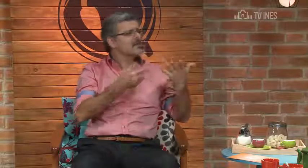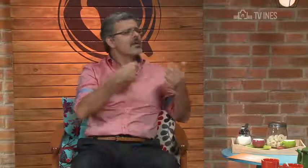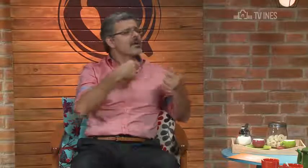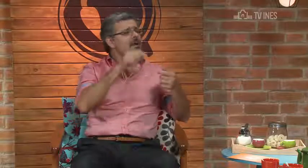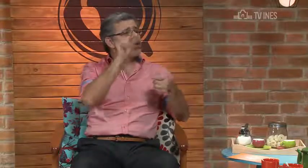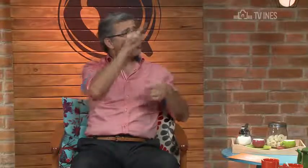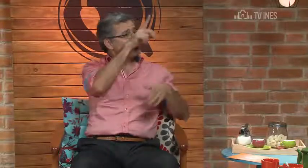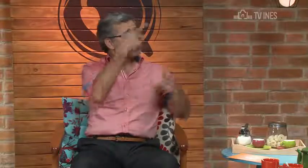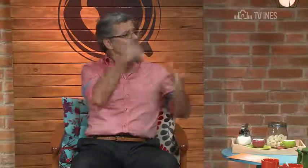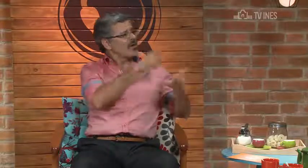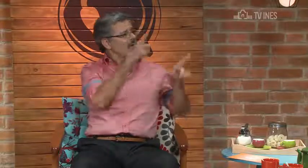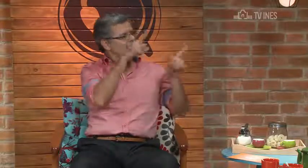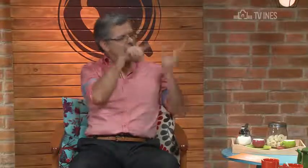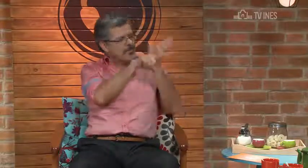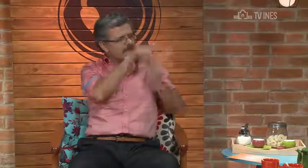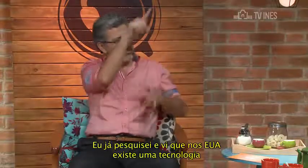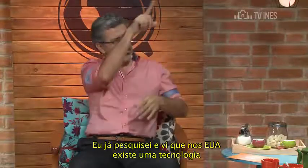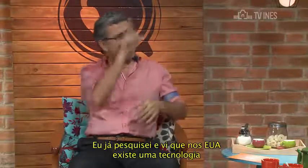filme.